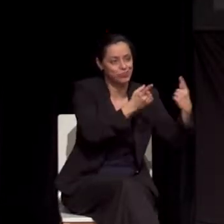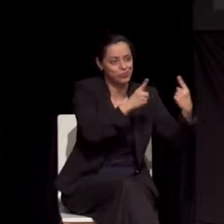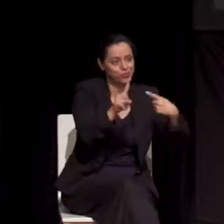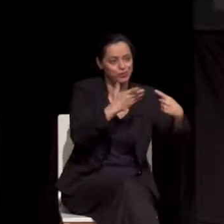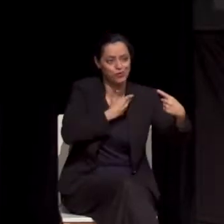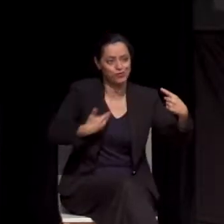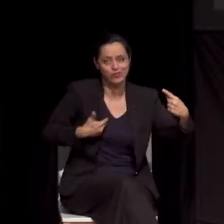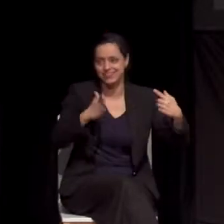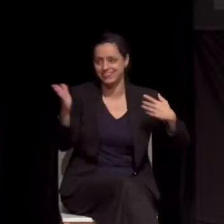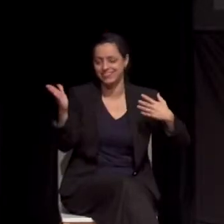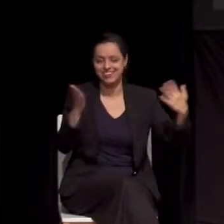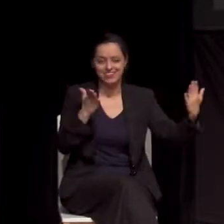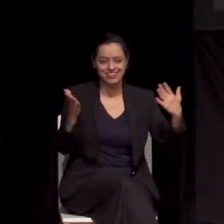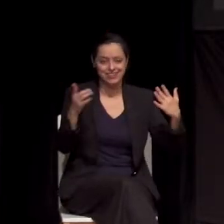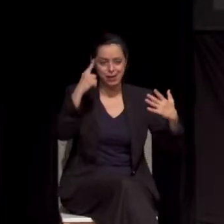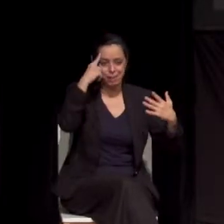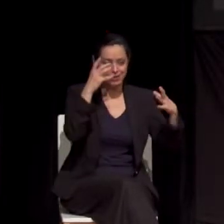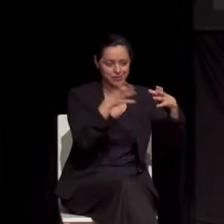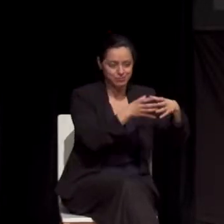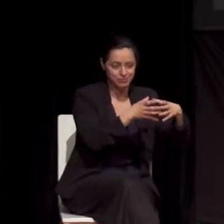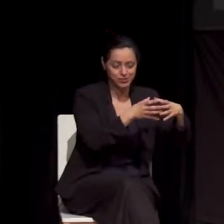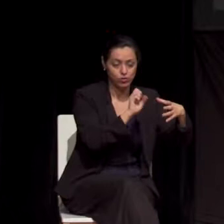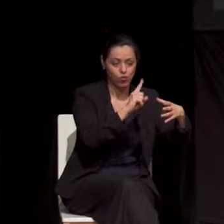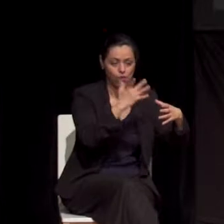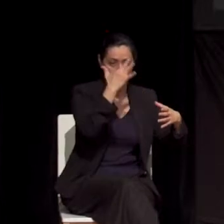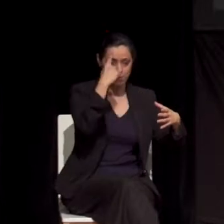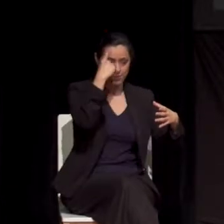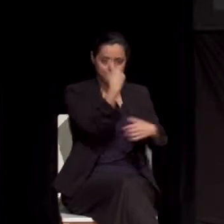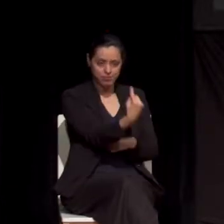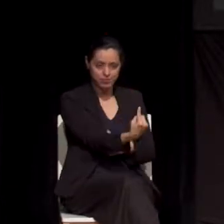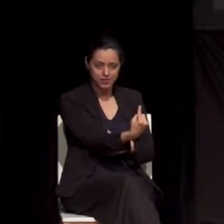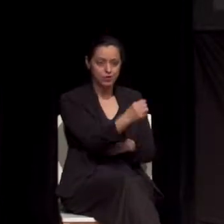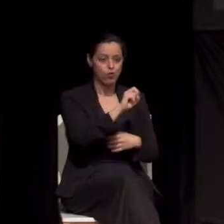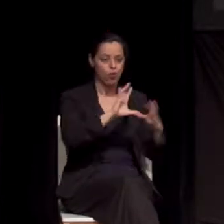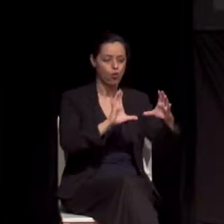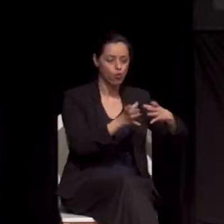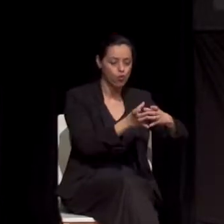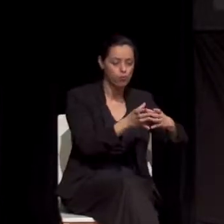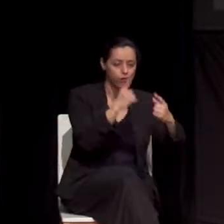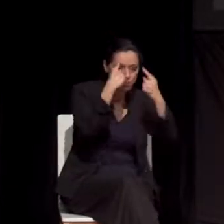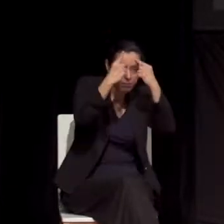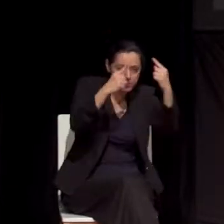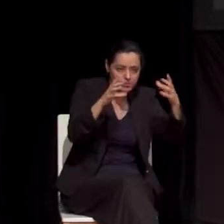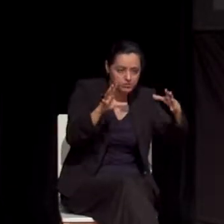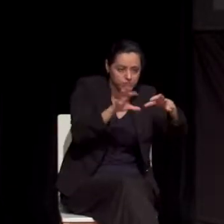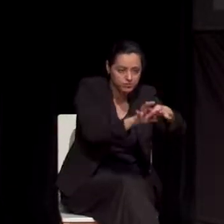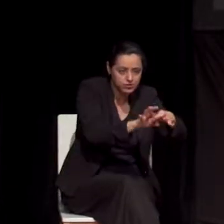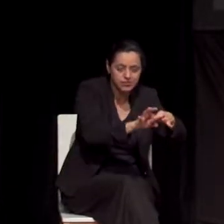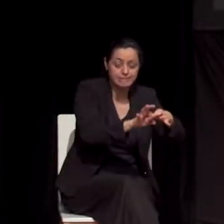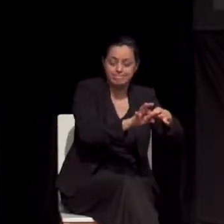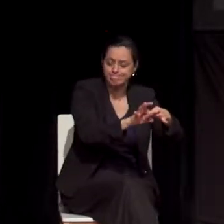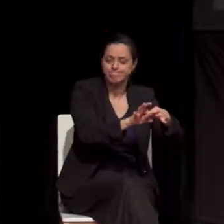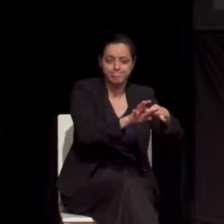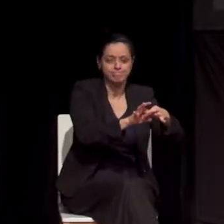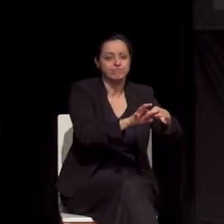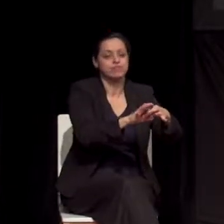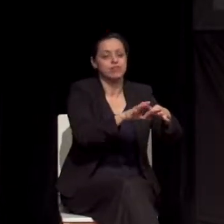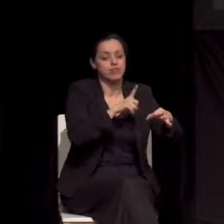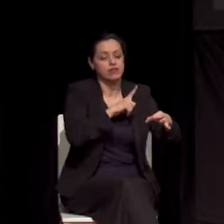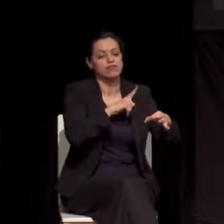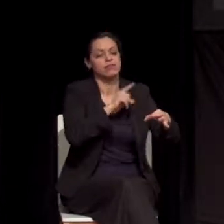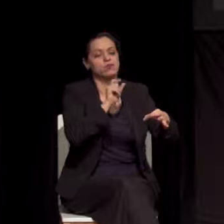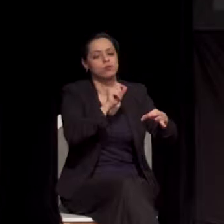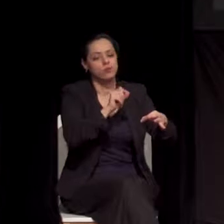os pensamentos coletivos, tiveram oportunidade de comandar por bastante tempo. No Brasil, Lula e